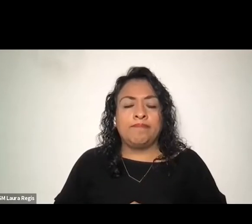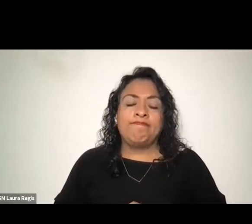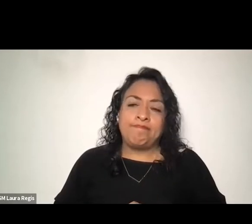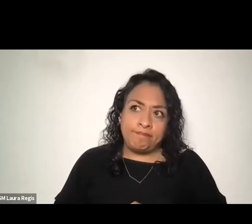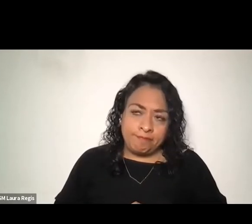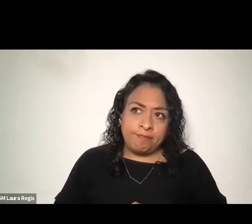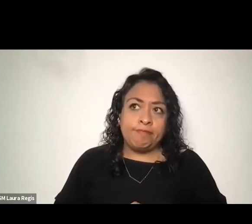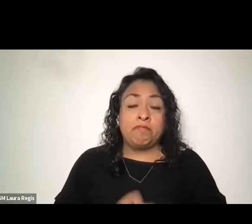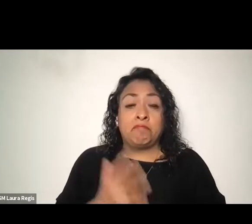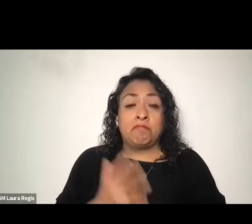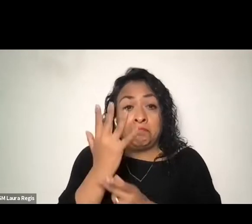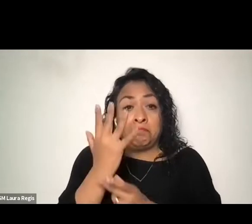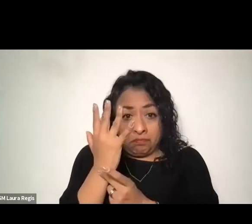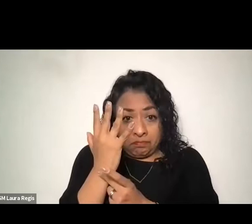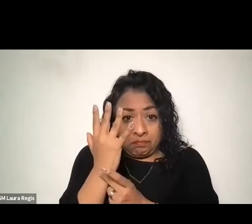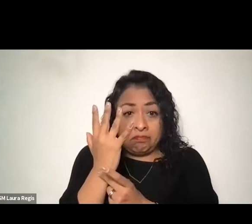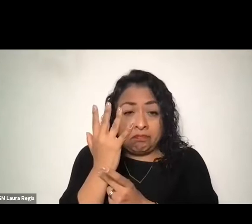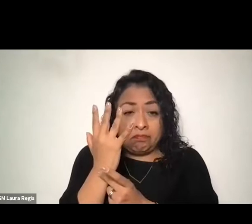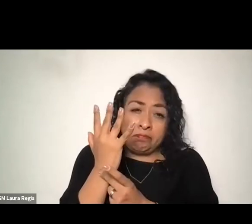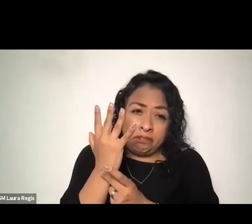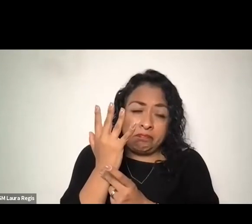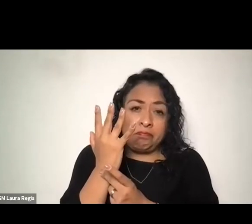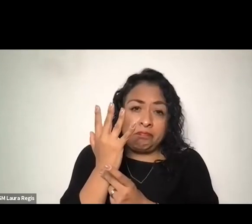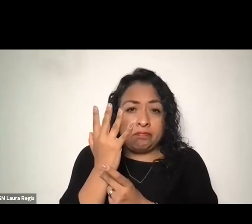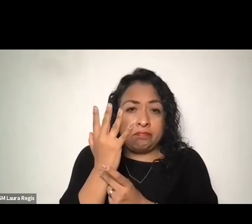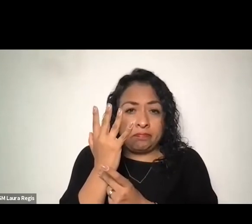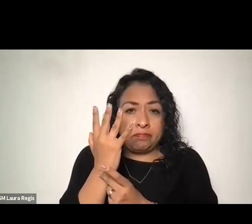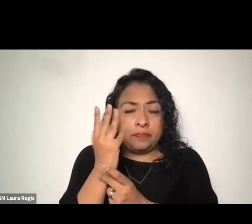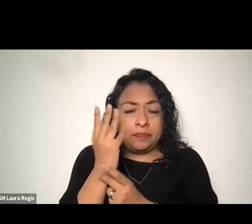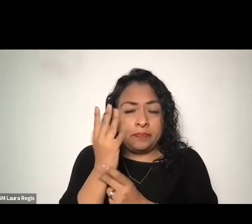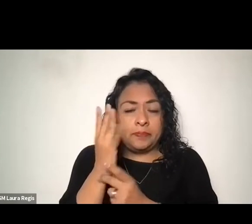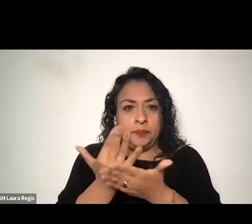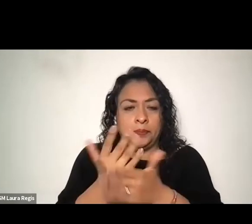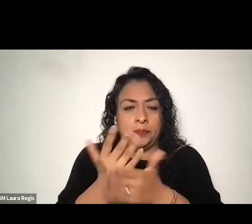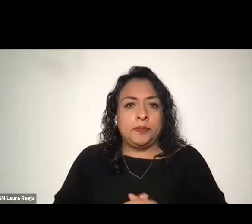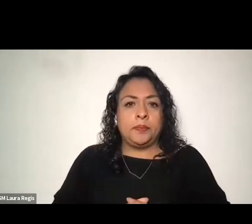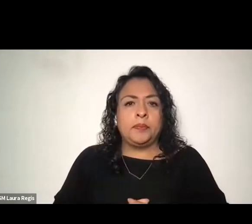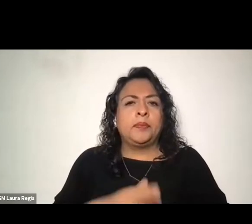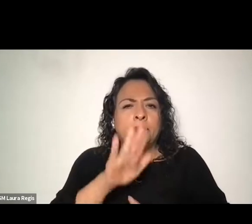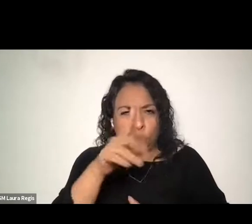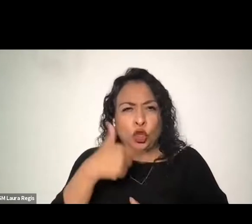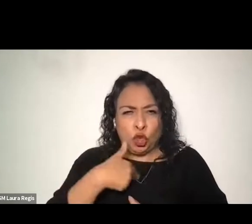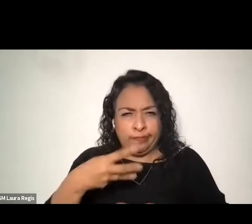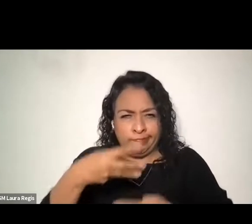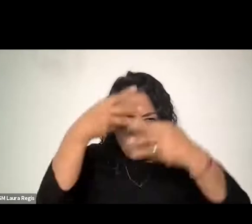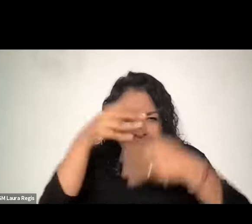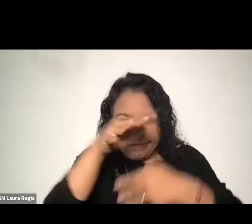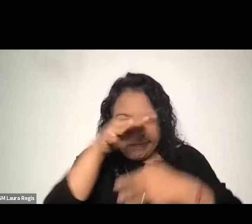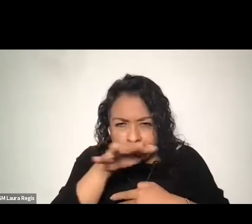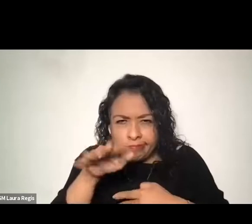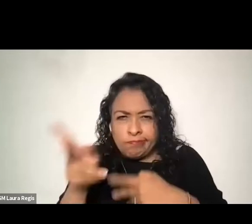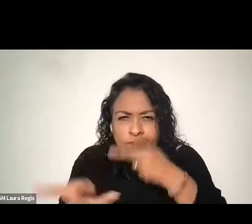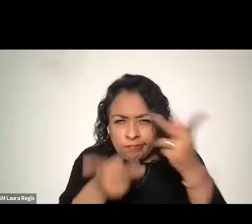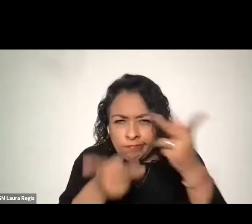Aquí decía, a ver. Las estoy leyendo la parte de preguntas